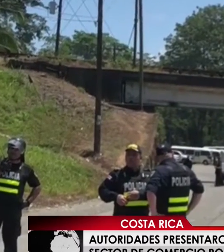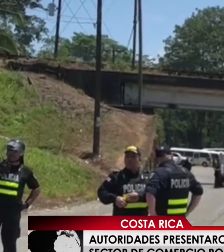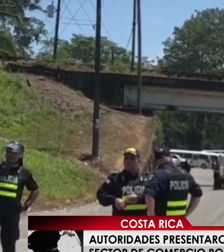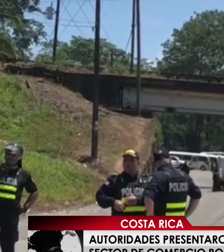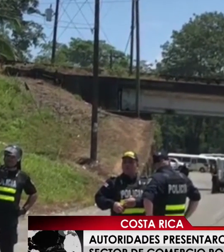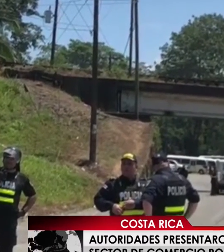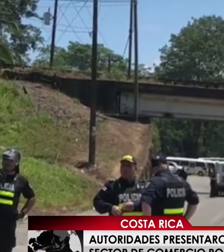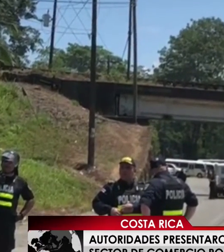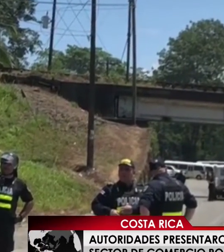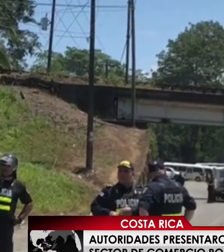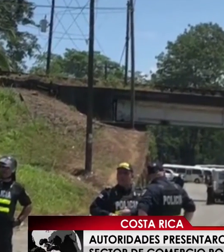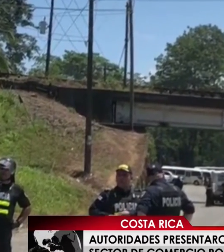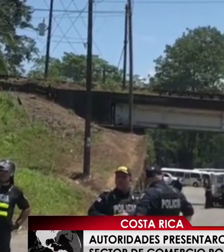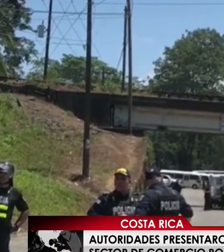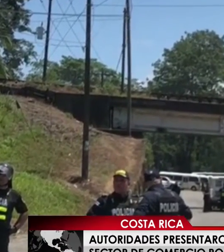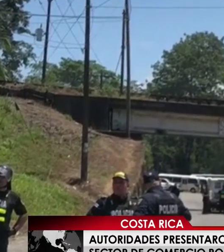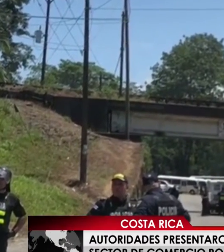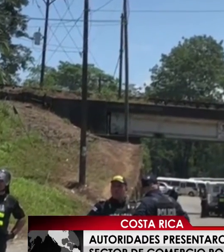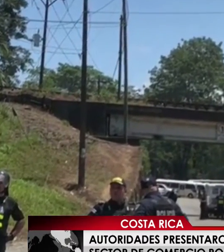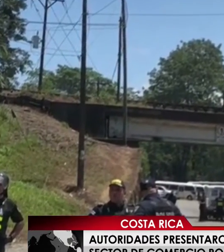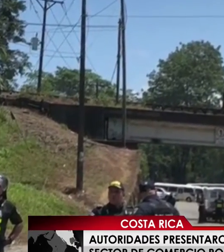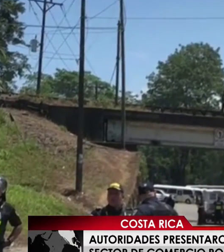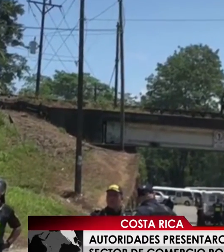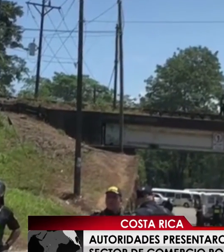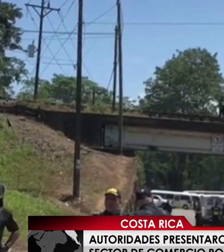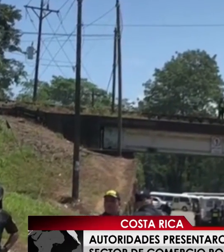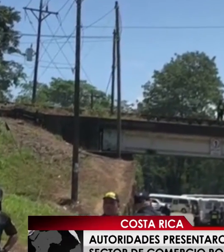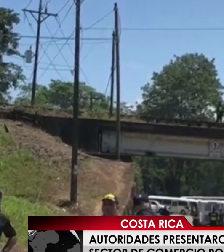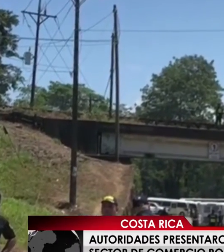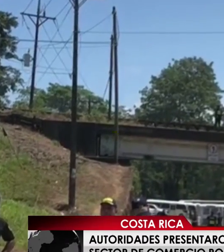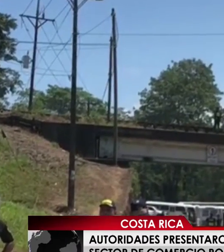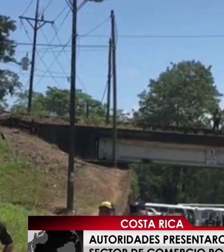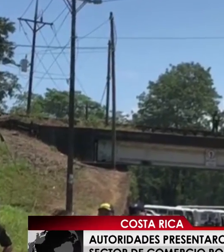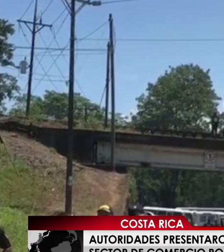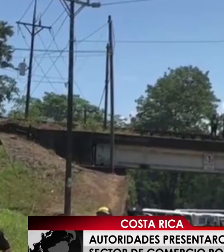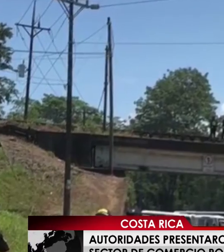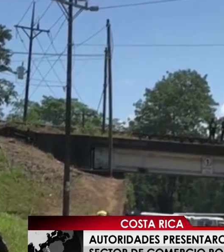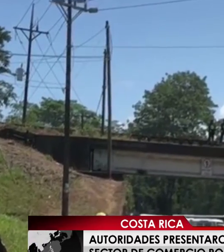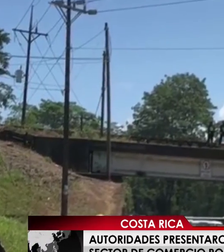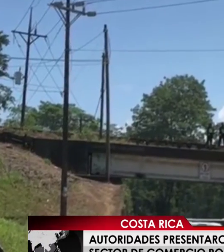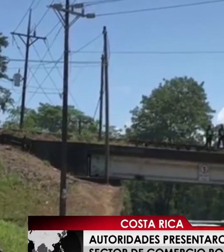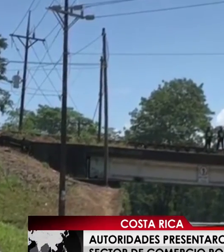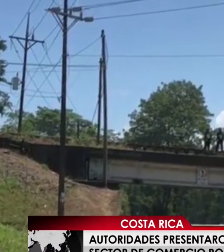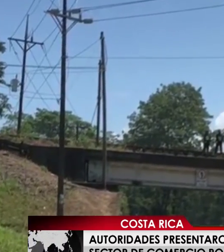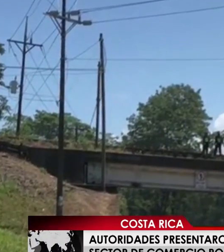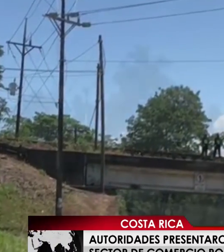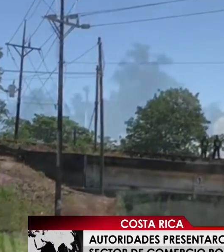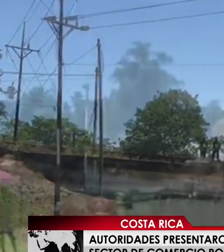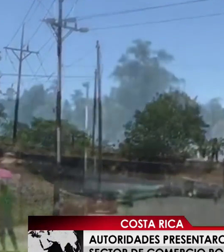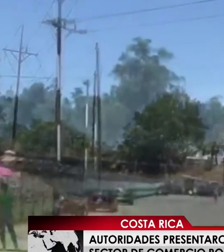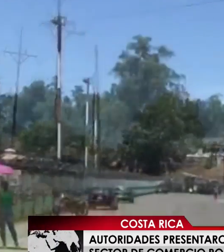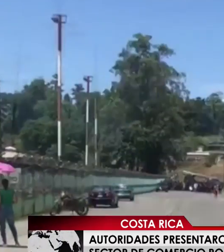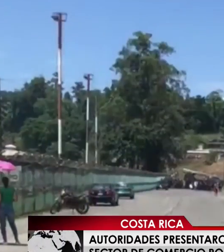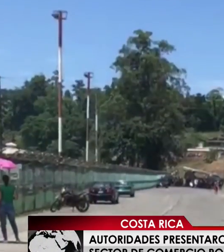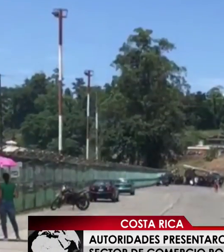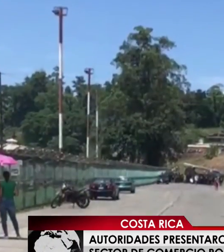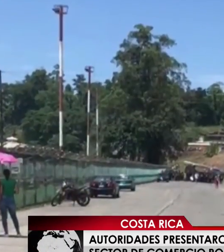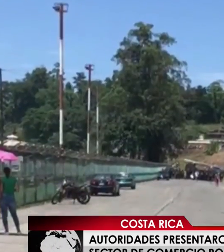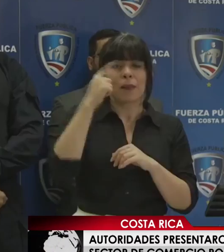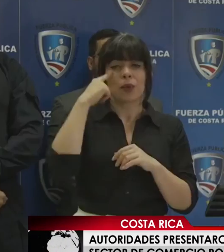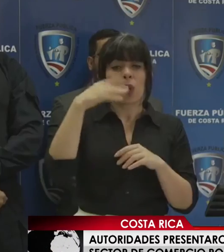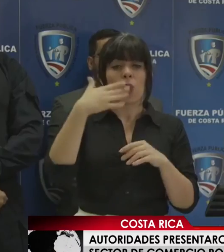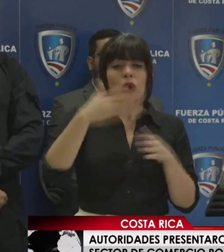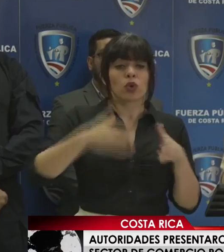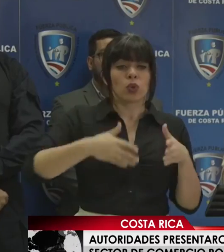salida y la entrada de los contenedores en cada día. No, caldera no, es sobre todo, bueno, las entradas por supuesto sí, porque cuando se alteran